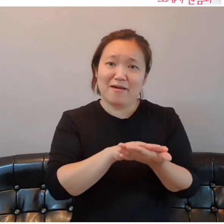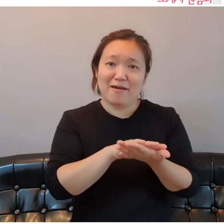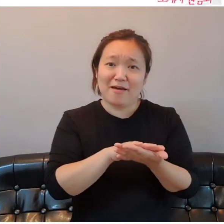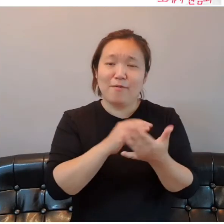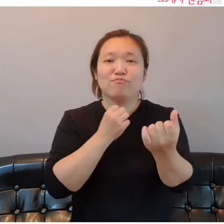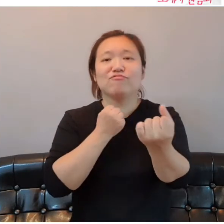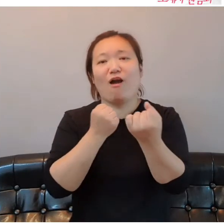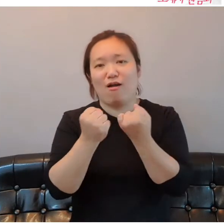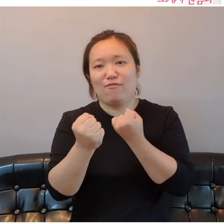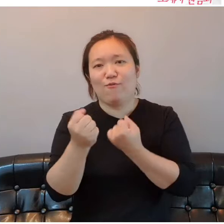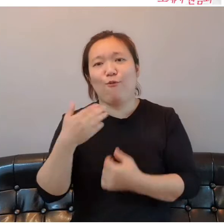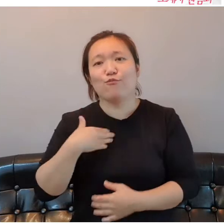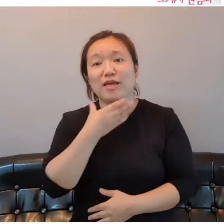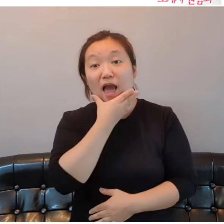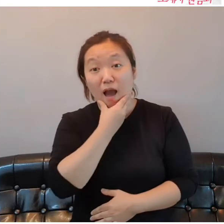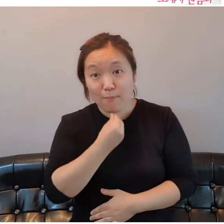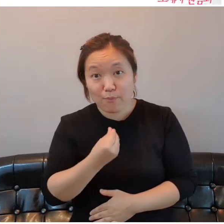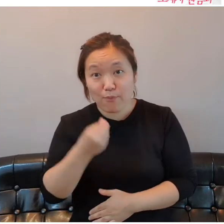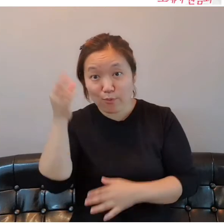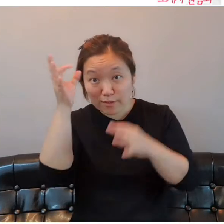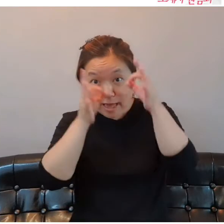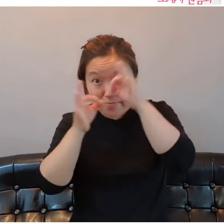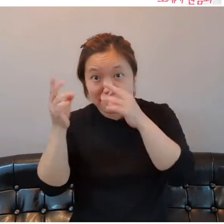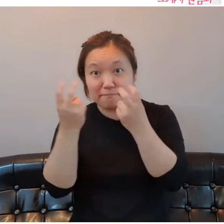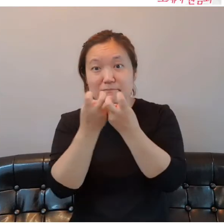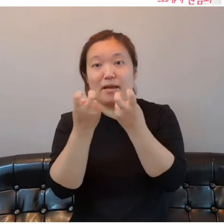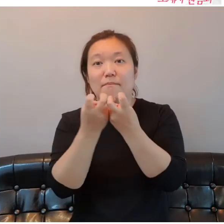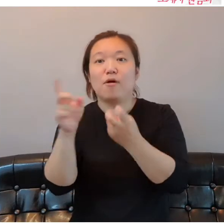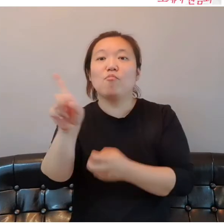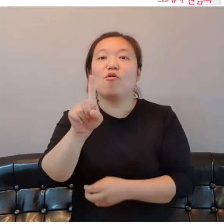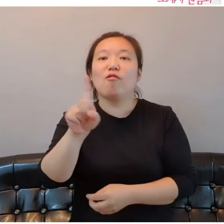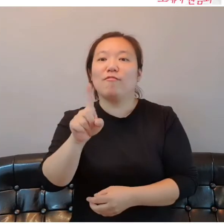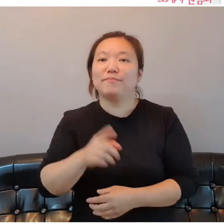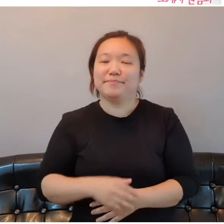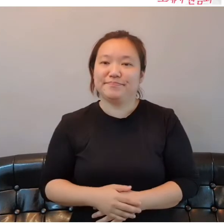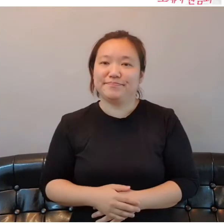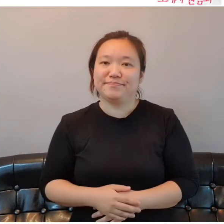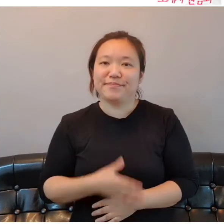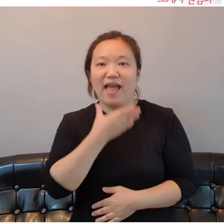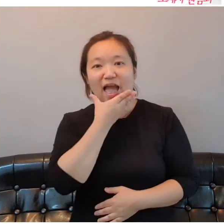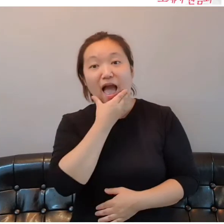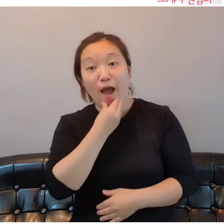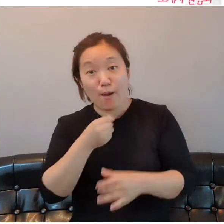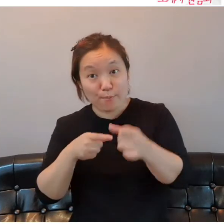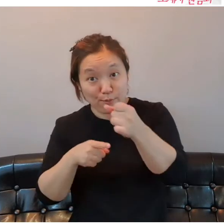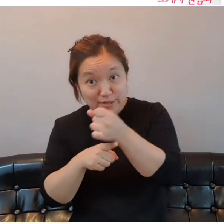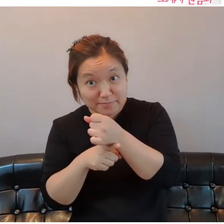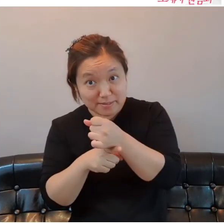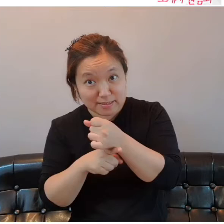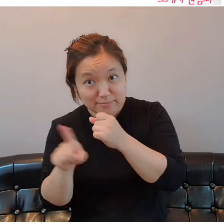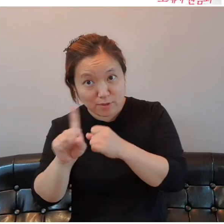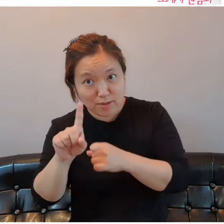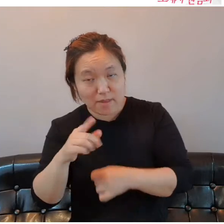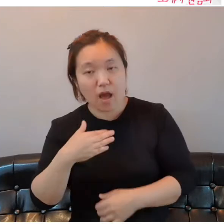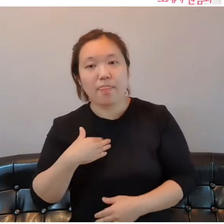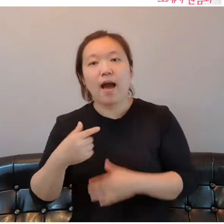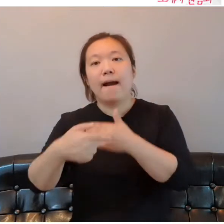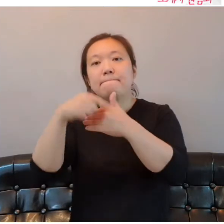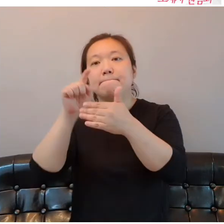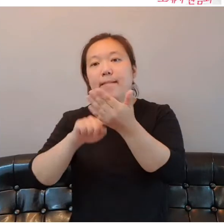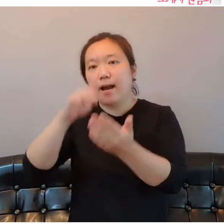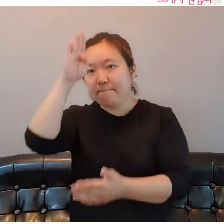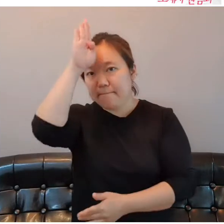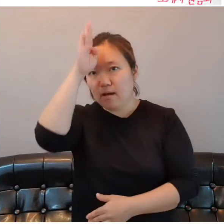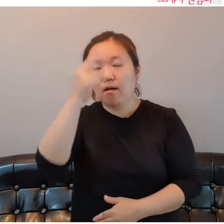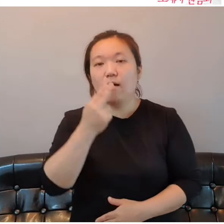일상을 만나야 할까요? 행복이라 하면 그 무엇보다도 마음의 속병이